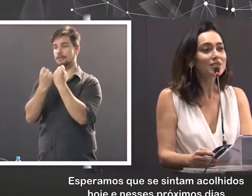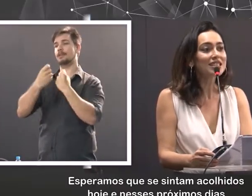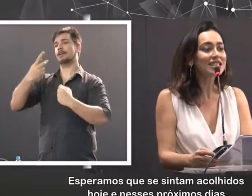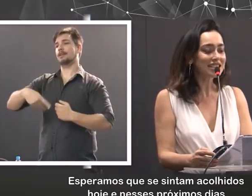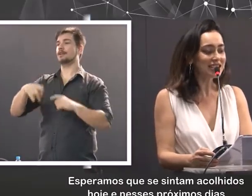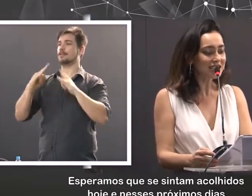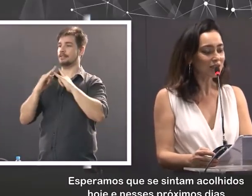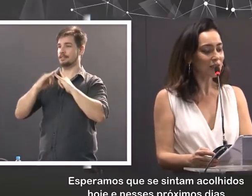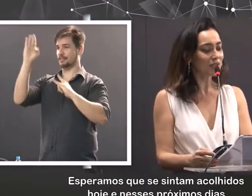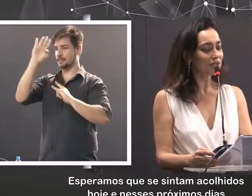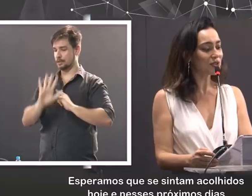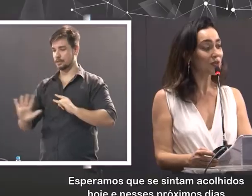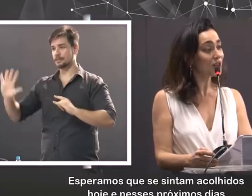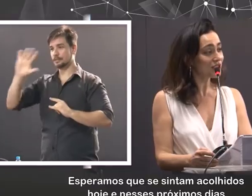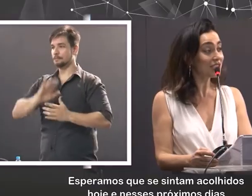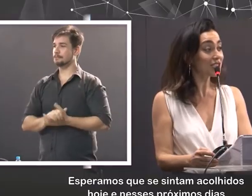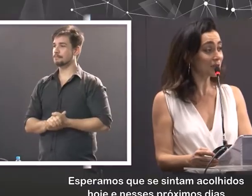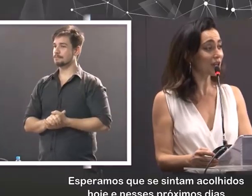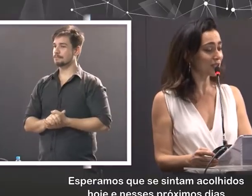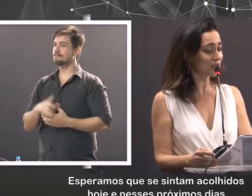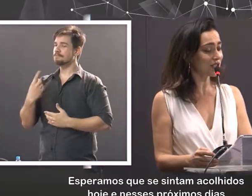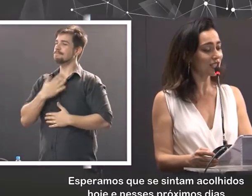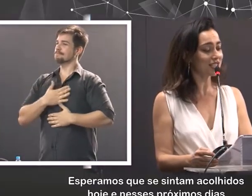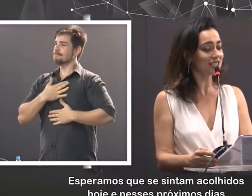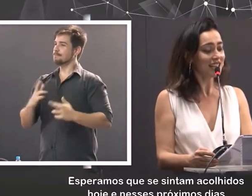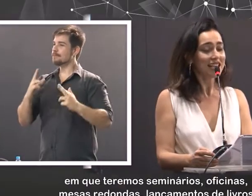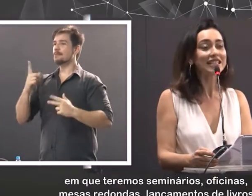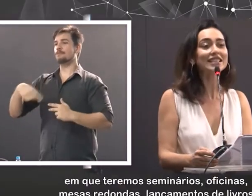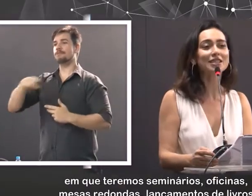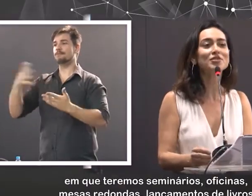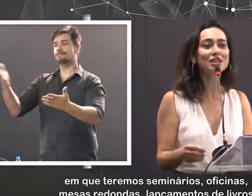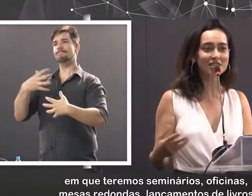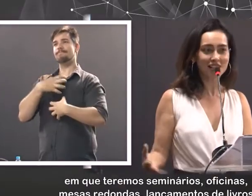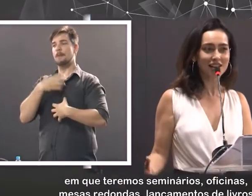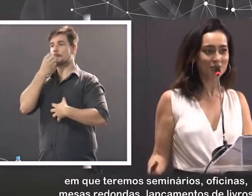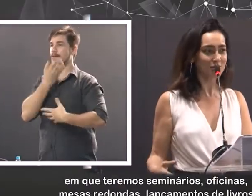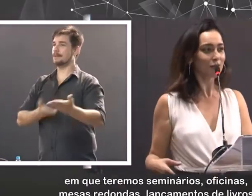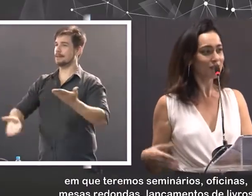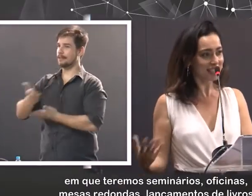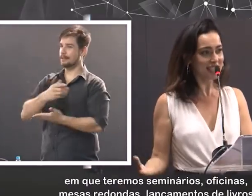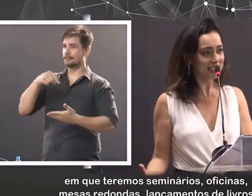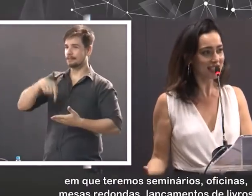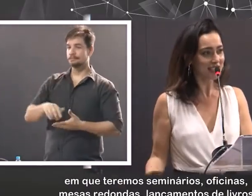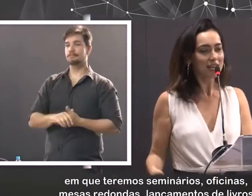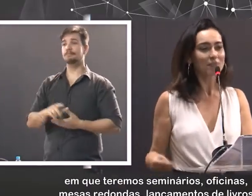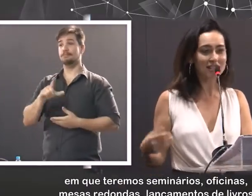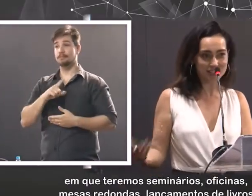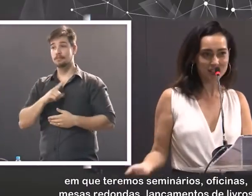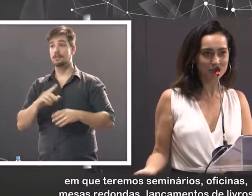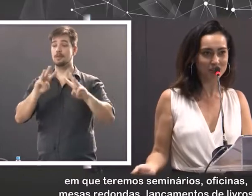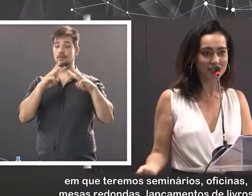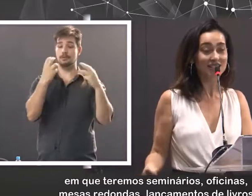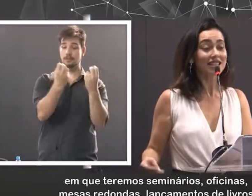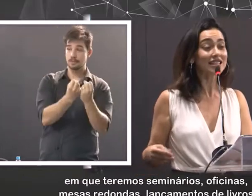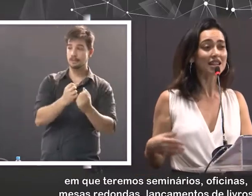que se sintam acolhidos hoje e nestes próximos dias, em que teremos seminários, oficinas, mesas redondas,